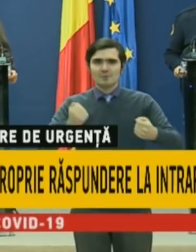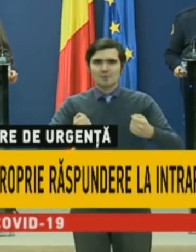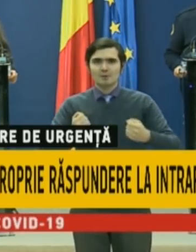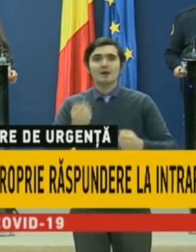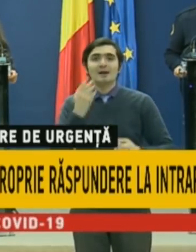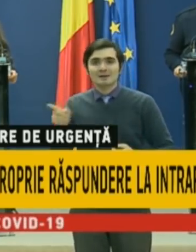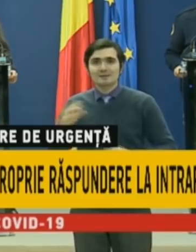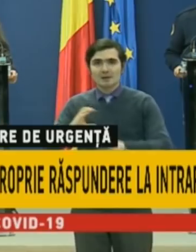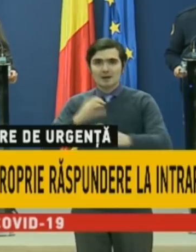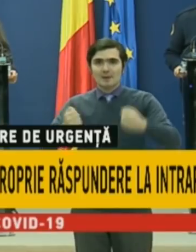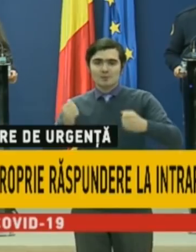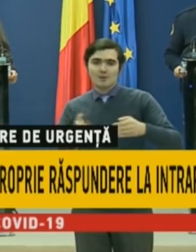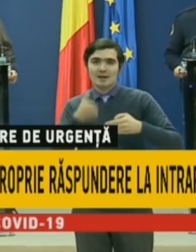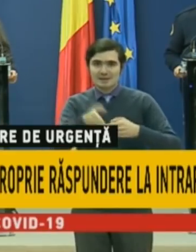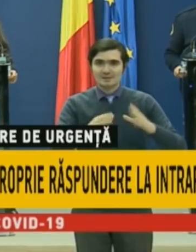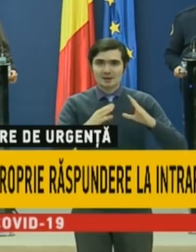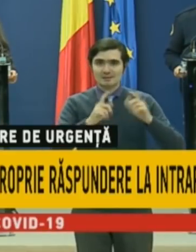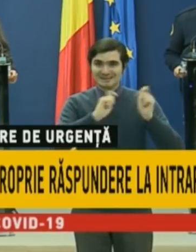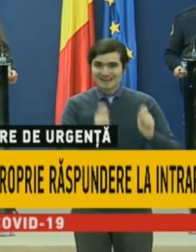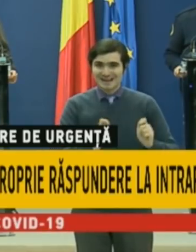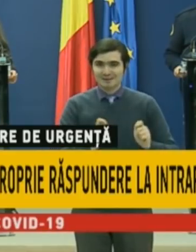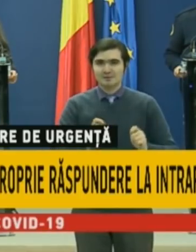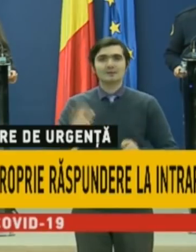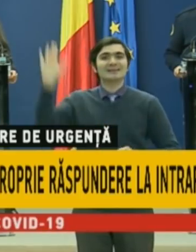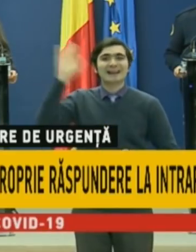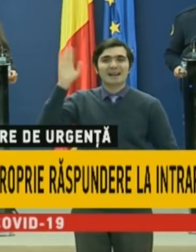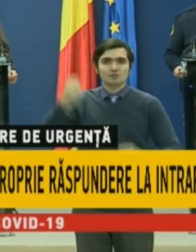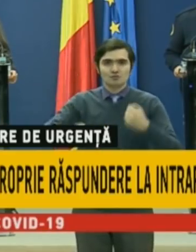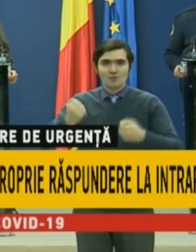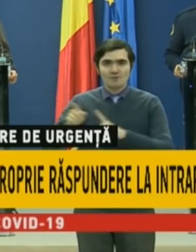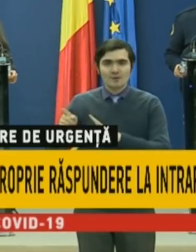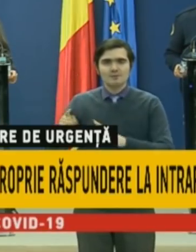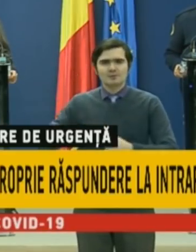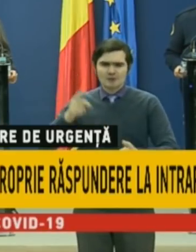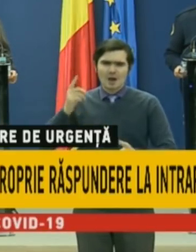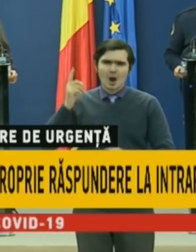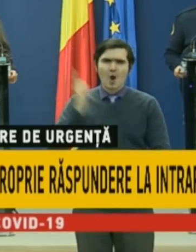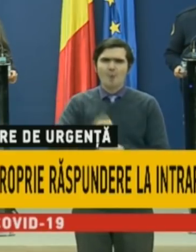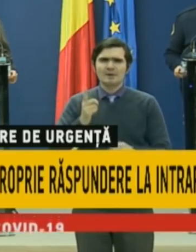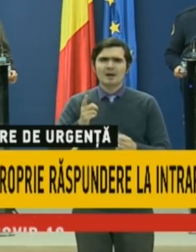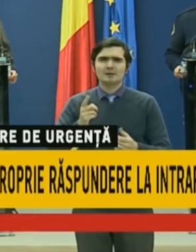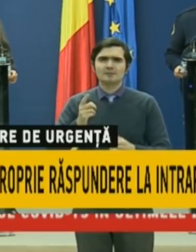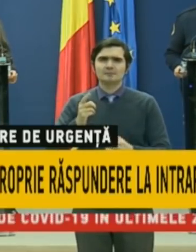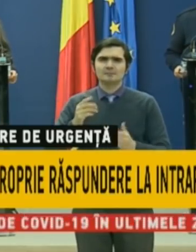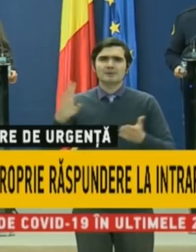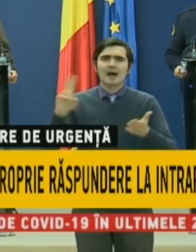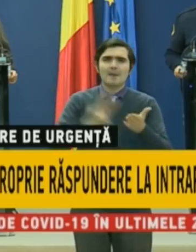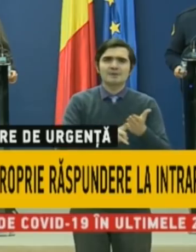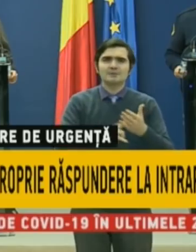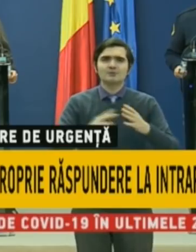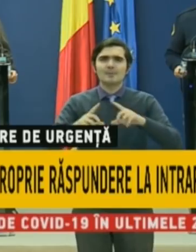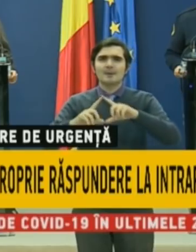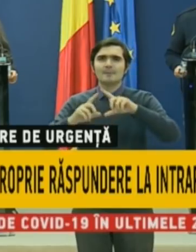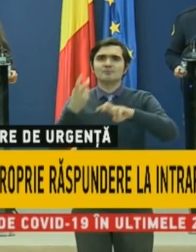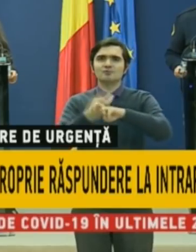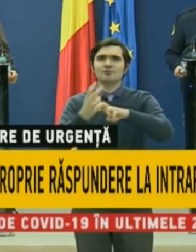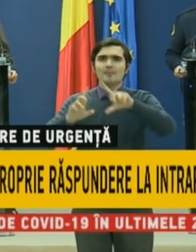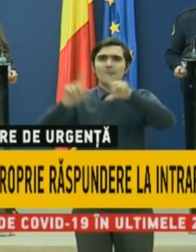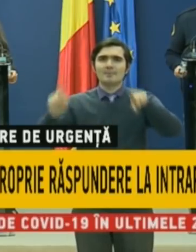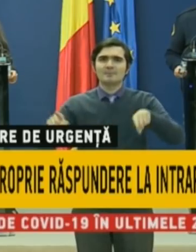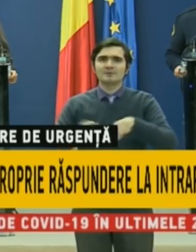țară, conducătorul auto străin este obligat să aplice pe parbriz un colant special pus